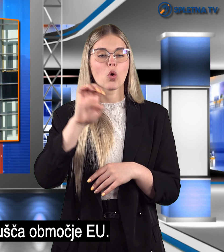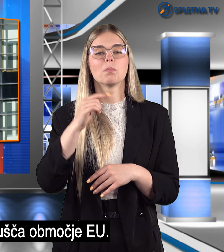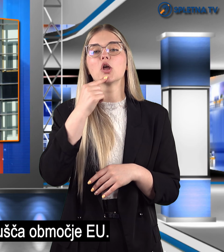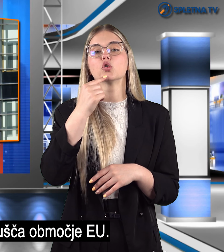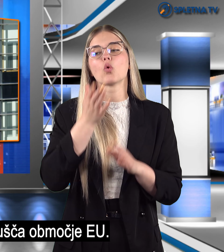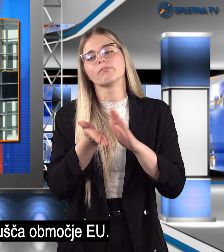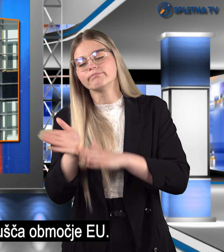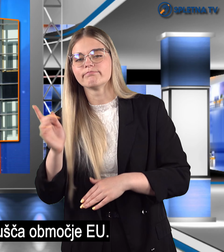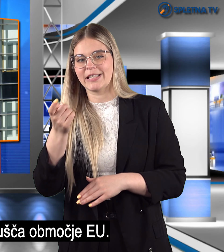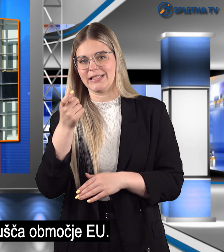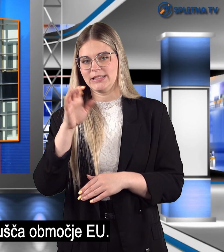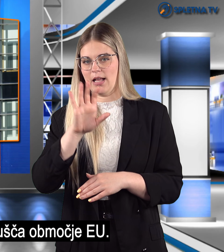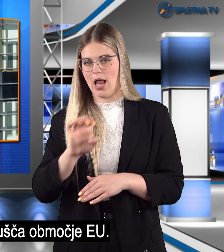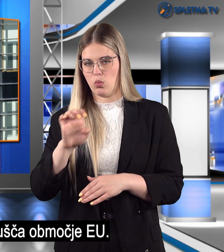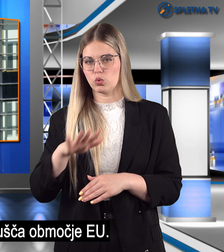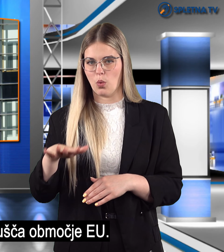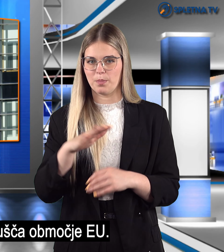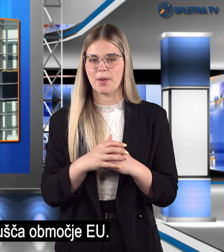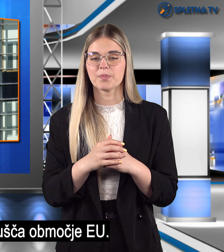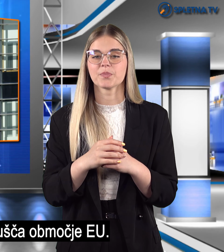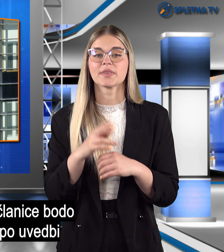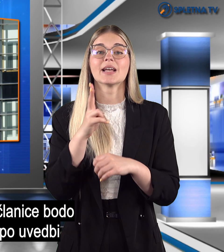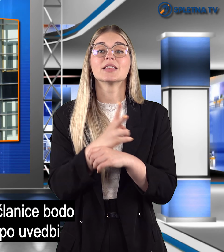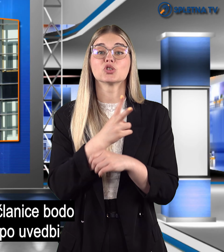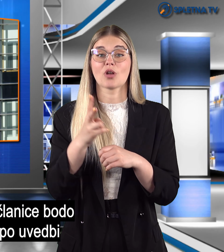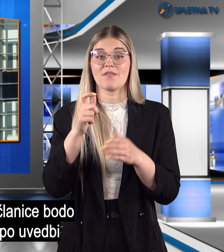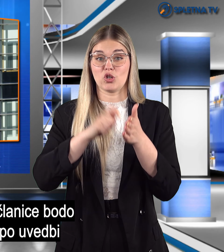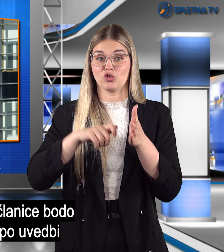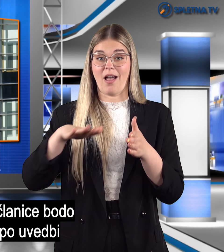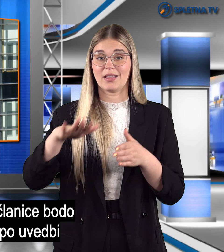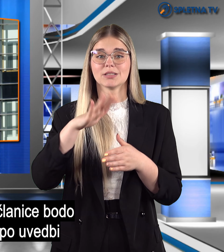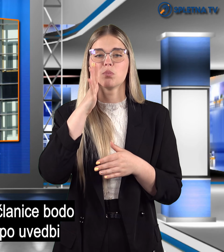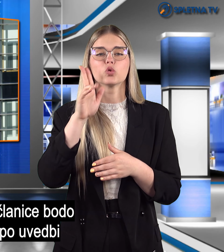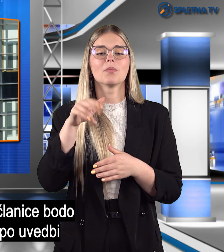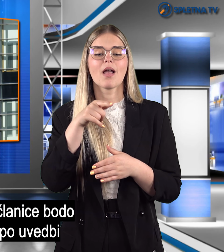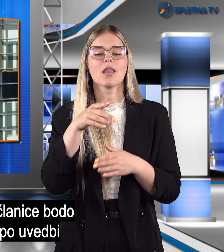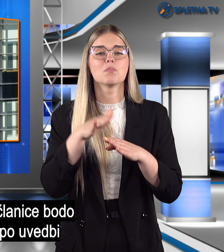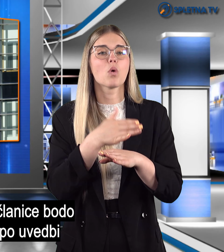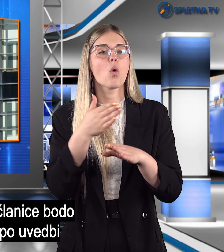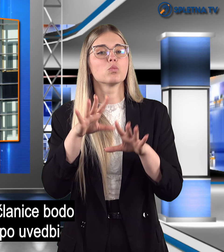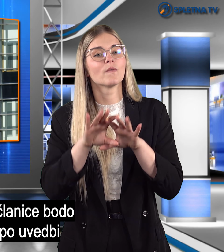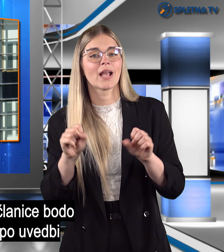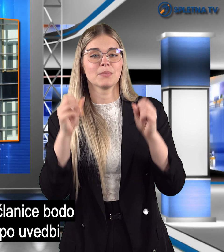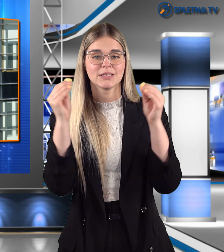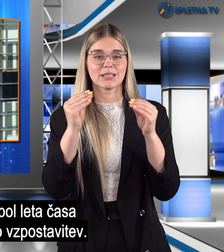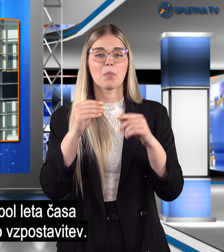območje Evropske unije in kdo zapušča območje Evropske unije. Države članice bodo imele po